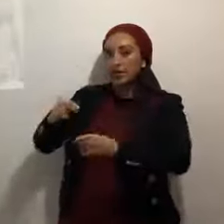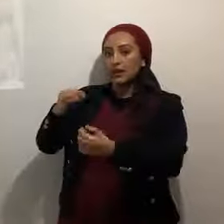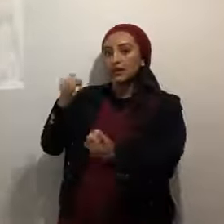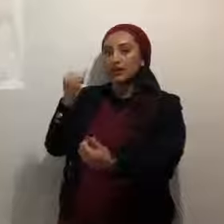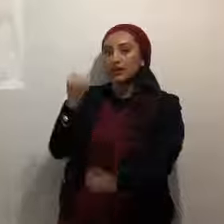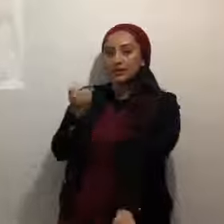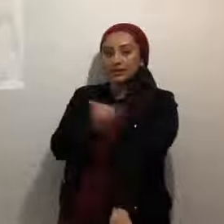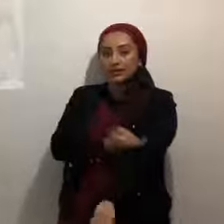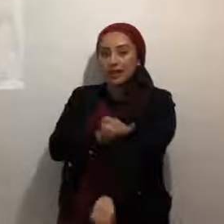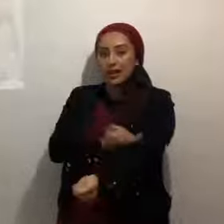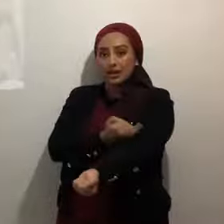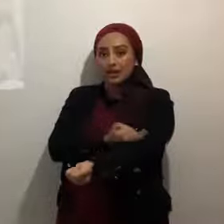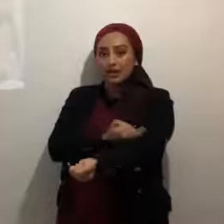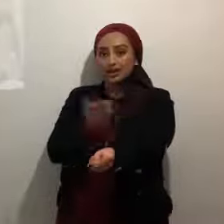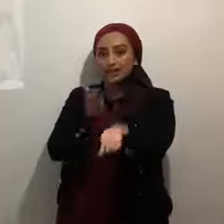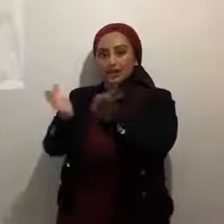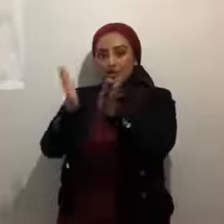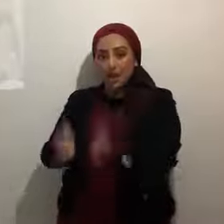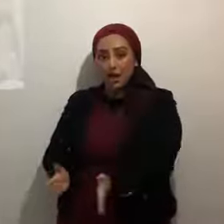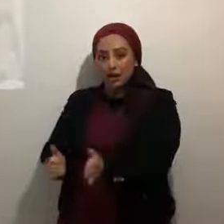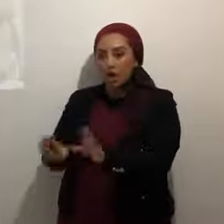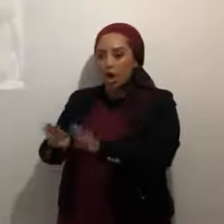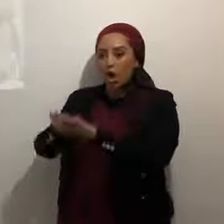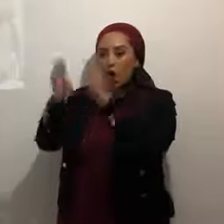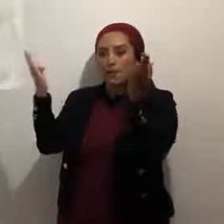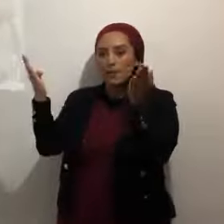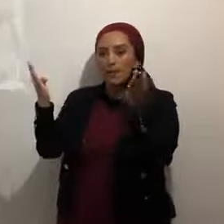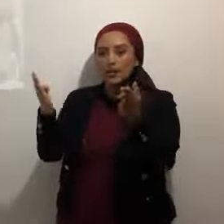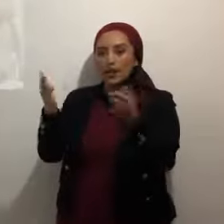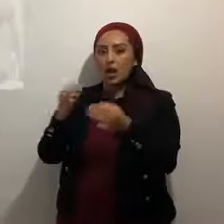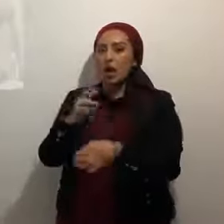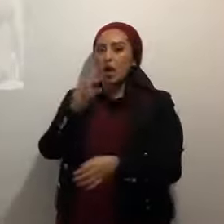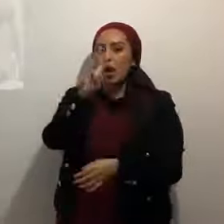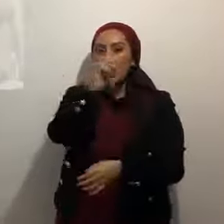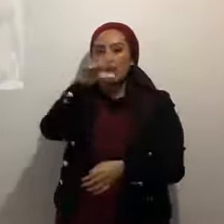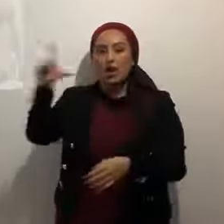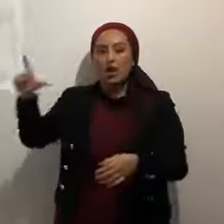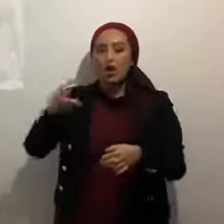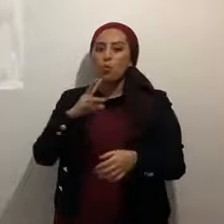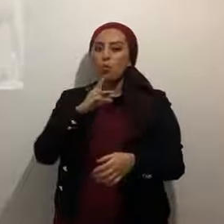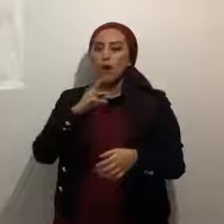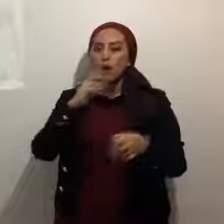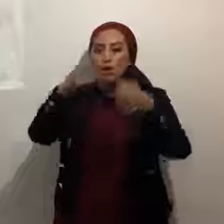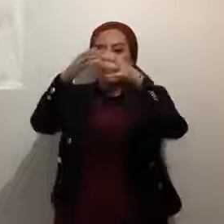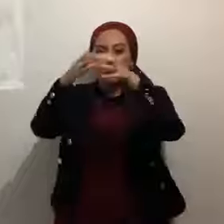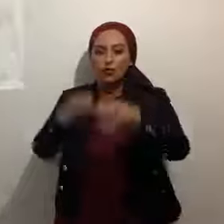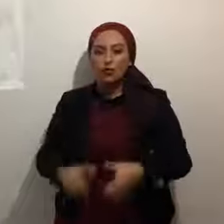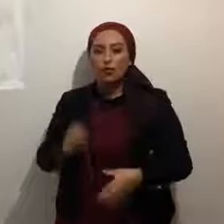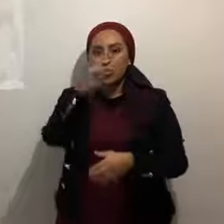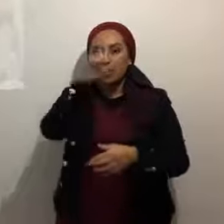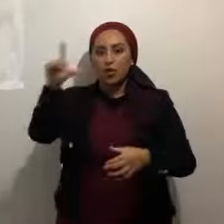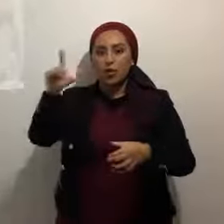un pozo, porque está hablando de Isaac, un pozo, subrayen un pozo. Por eso el tema le titulé, cava tu pozo.